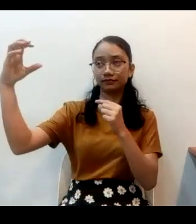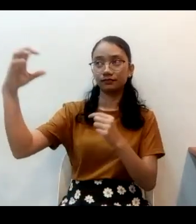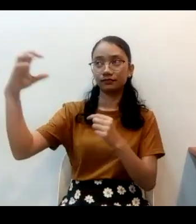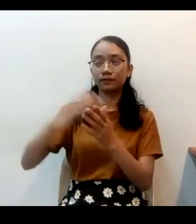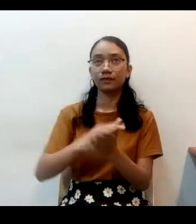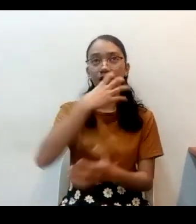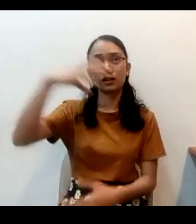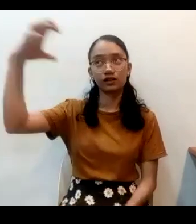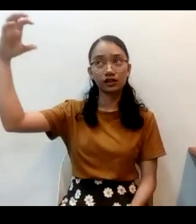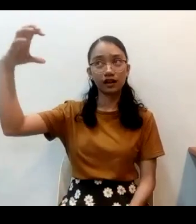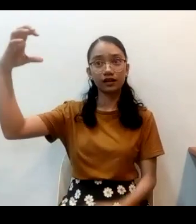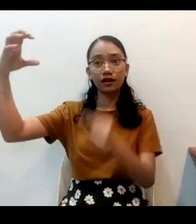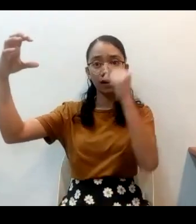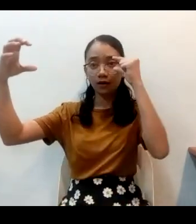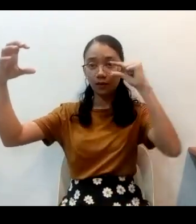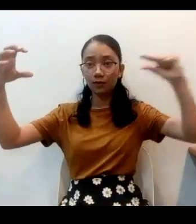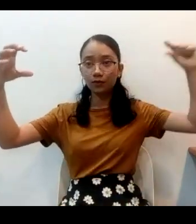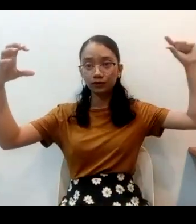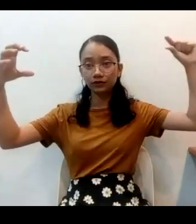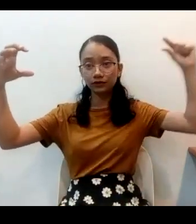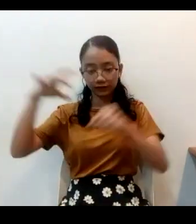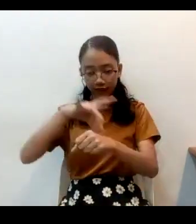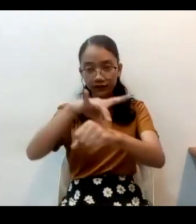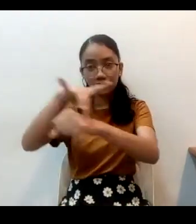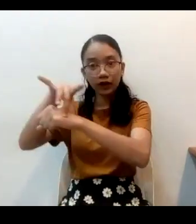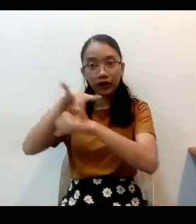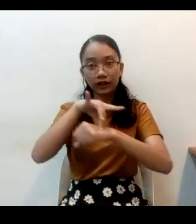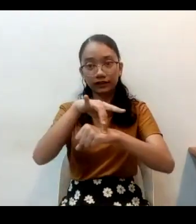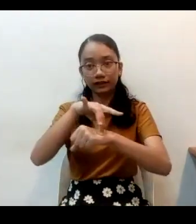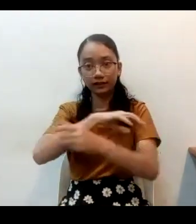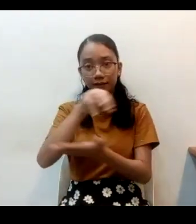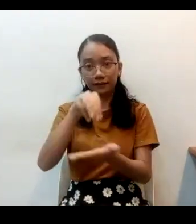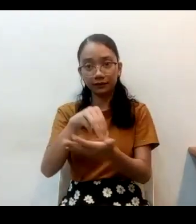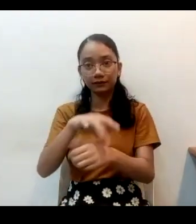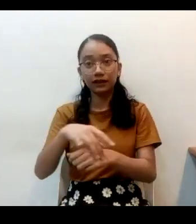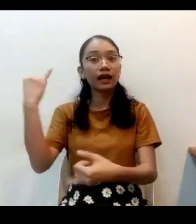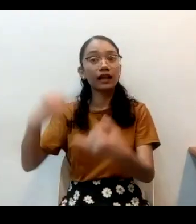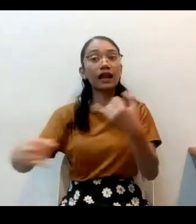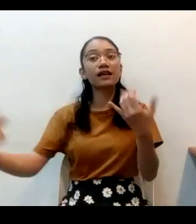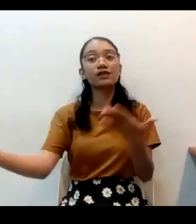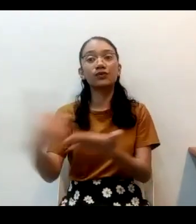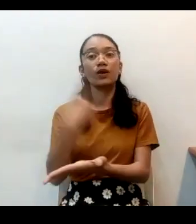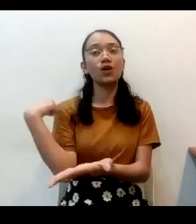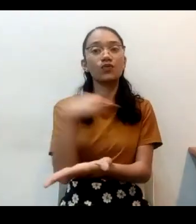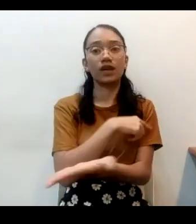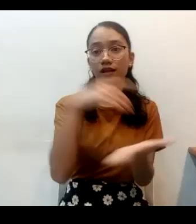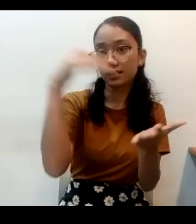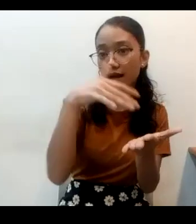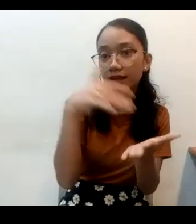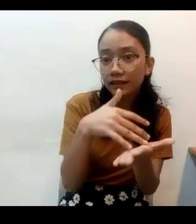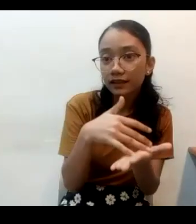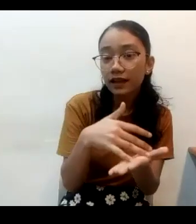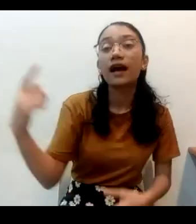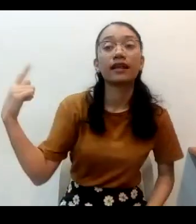moon. Halimbawa, nandito po yung araw, yung mundo, ganun din po yung buwan. In the last week, we studied we are